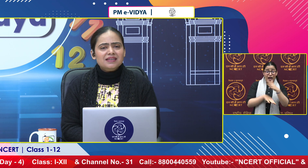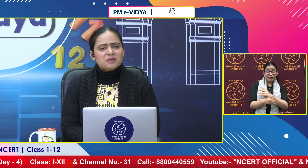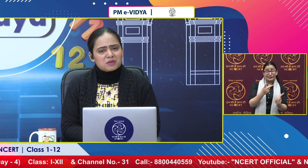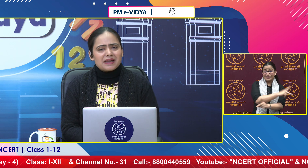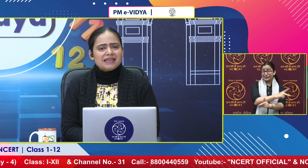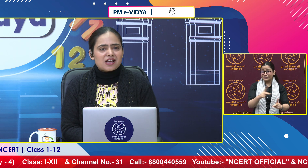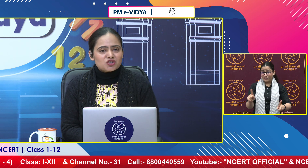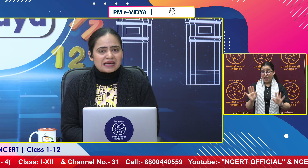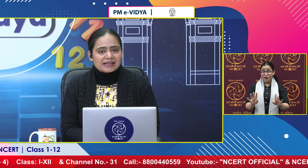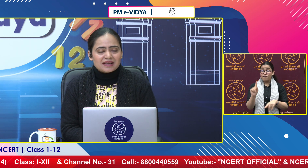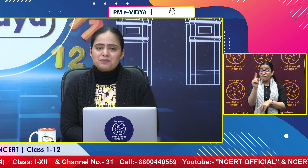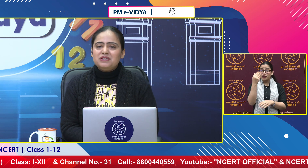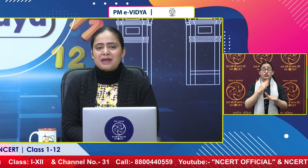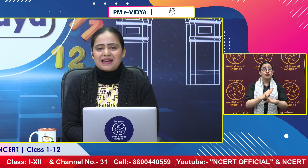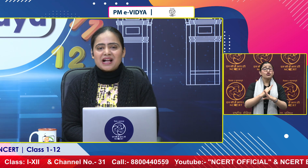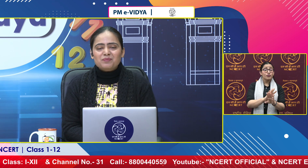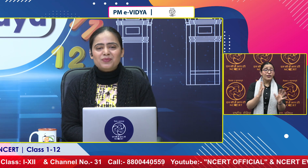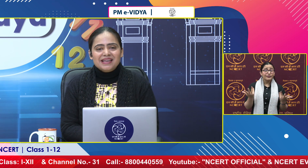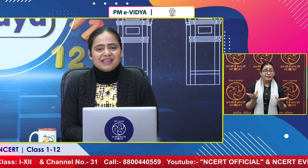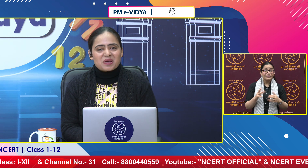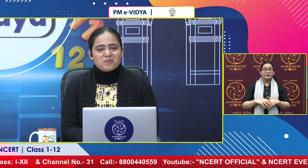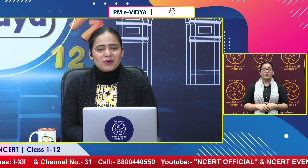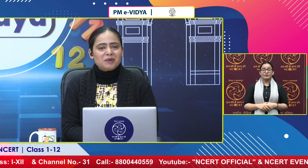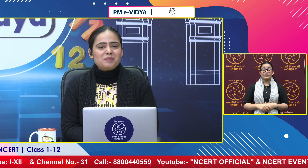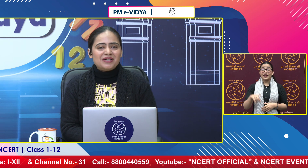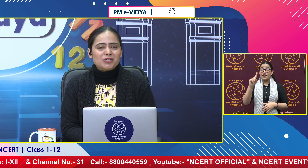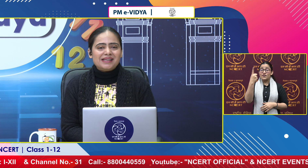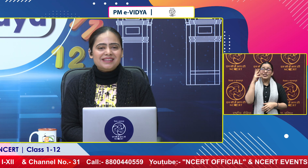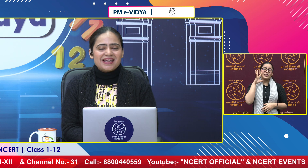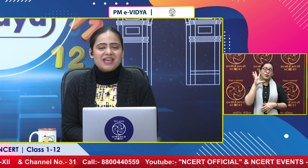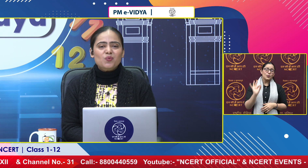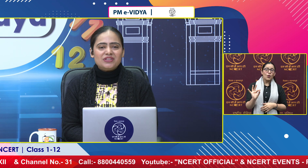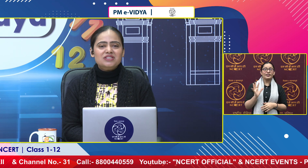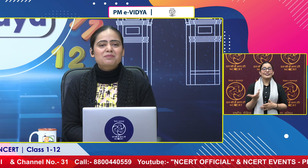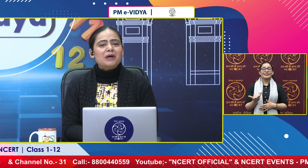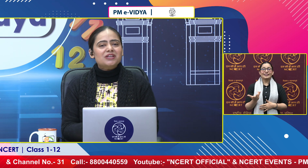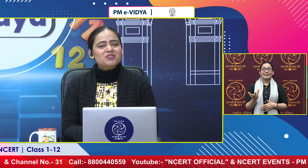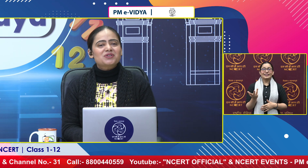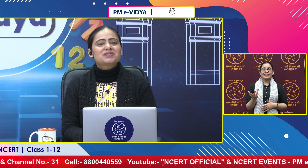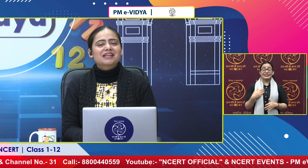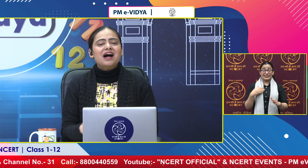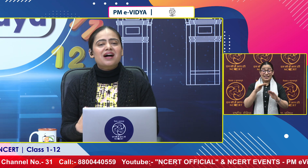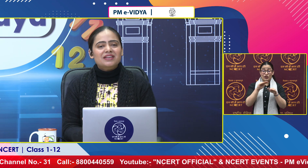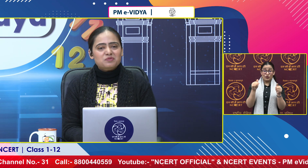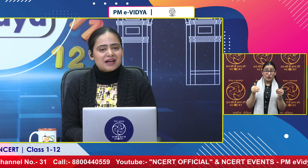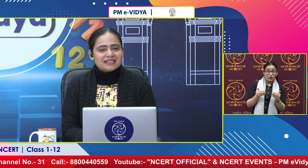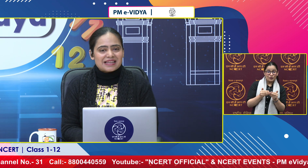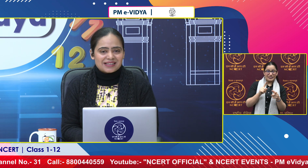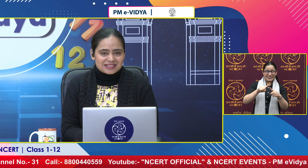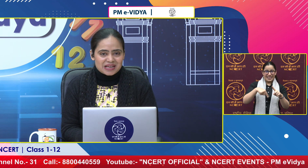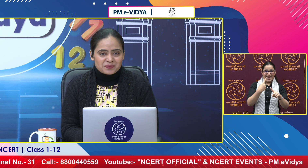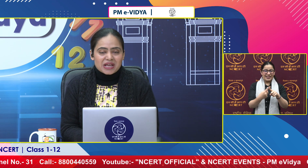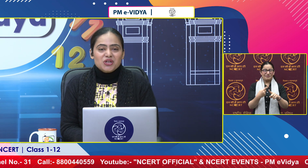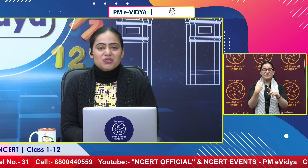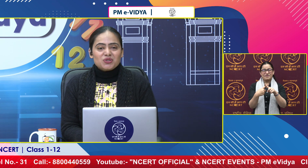आपके साथ, लेकिन सबसे पहले क्या शेयर करें? सबसे पहले हम ये इम्पॉर्टेंट पार्ट शेयर करते हैं विच इज़ अबाउट इंट्रोड्यूसिंग आवर एक्सपर्ट्स